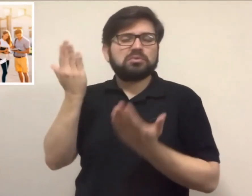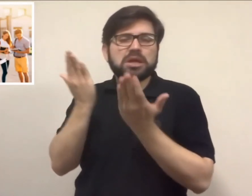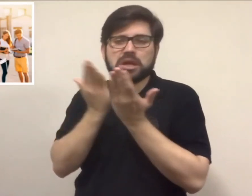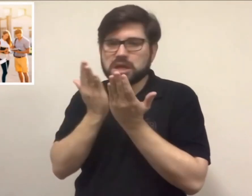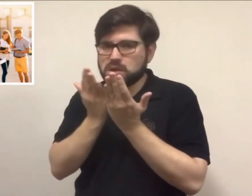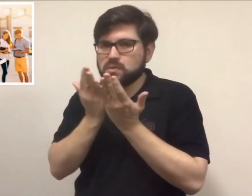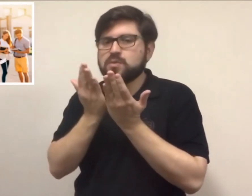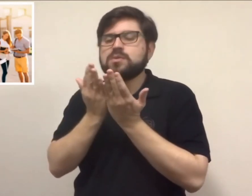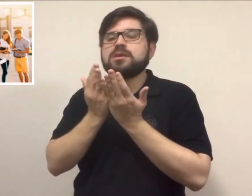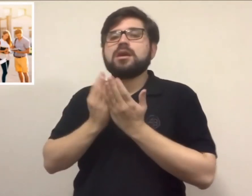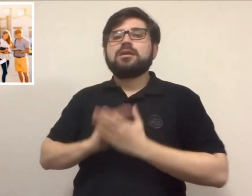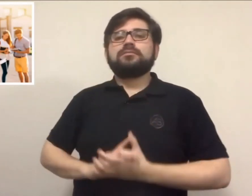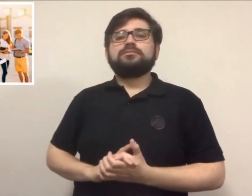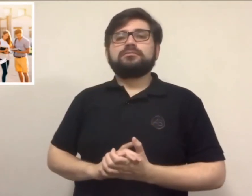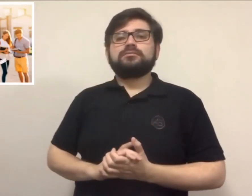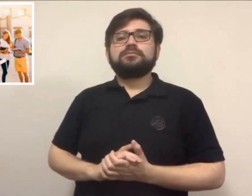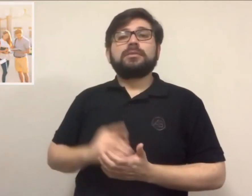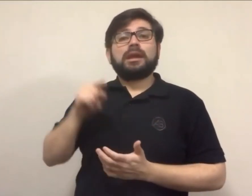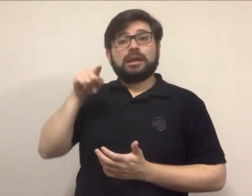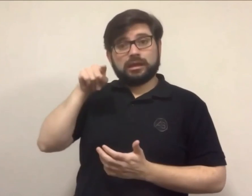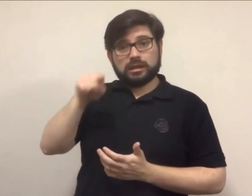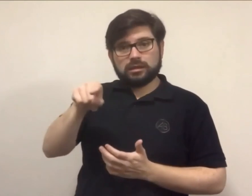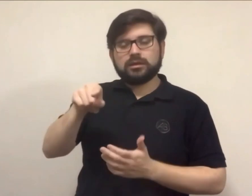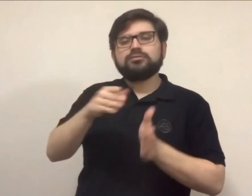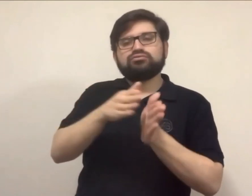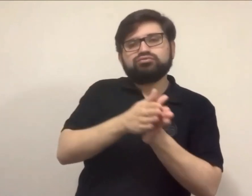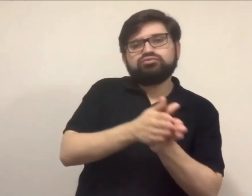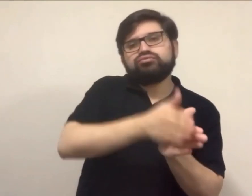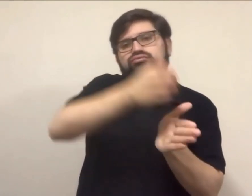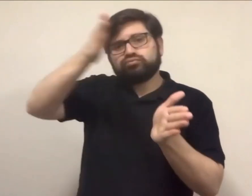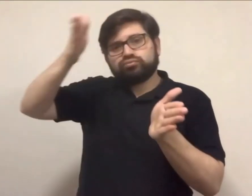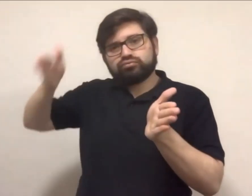cuarto medio, o a un instituto, por ejemplo,